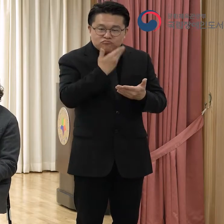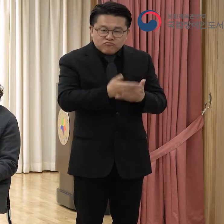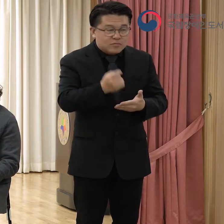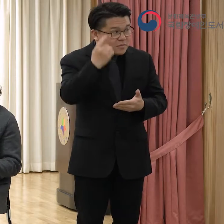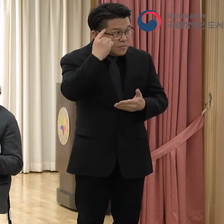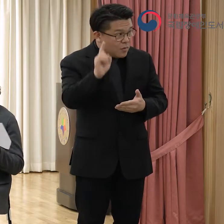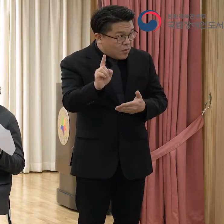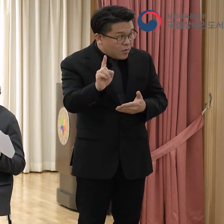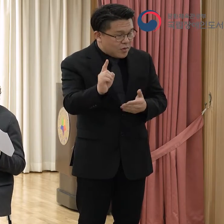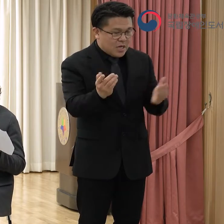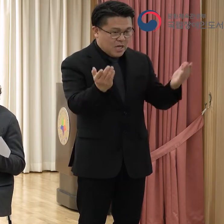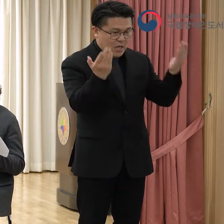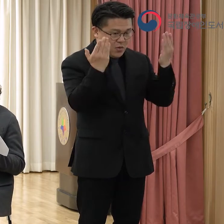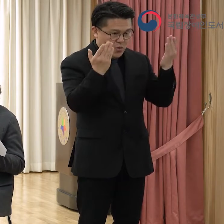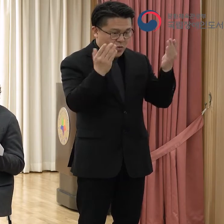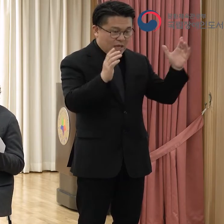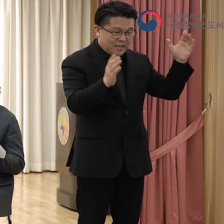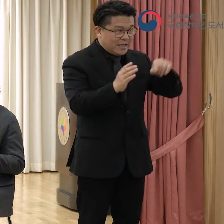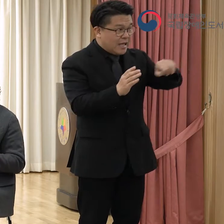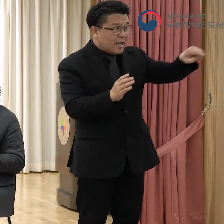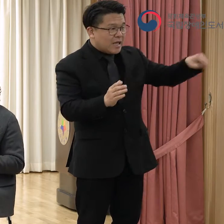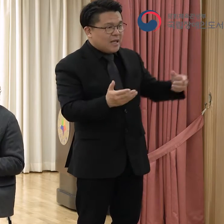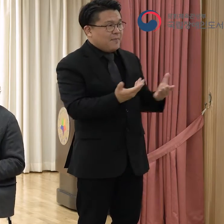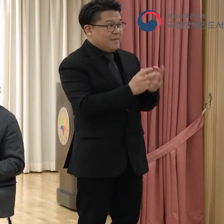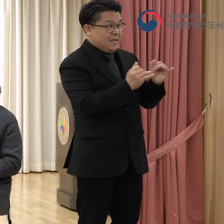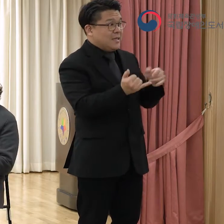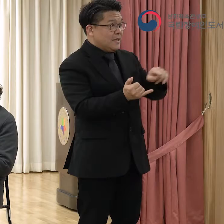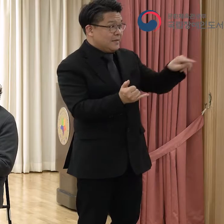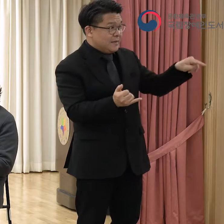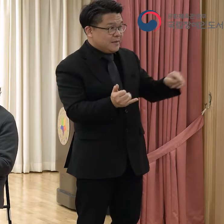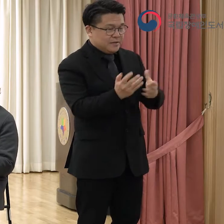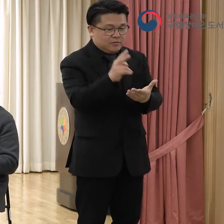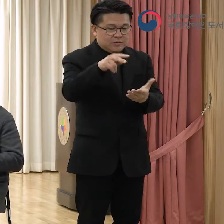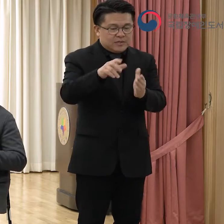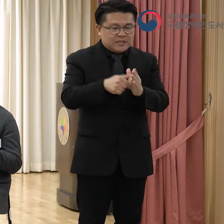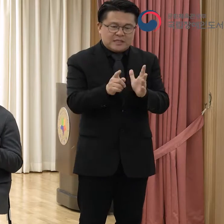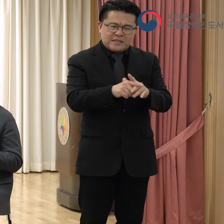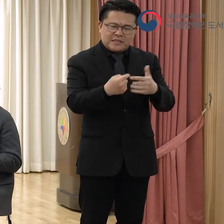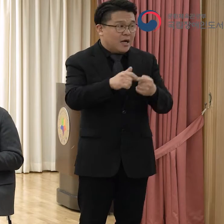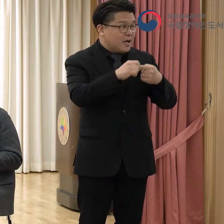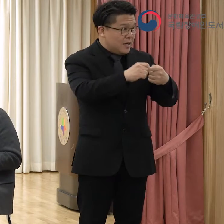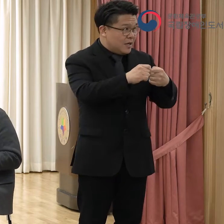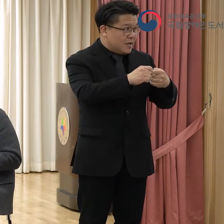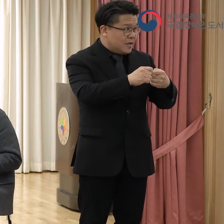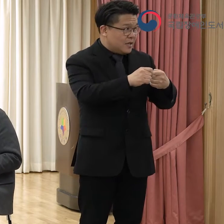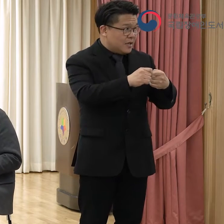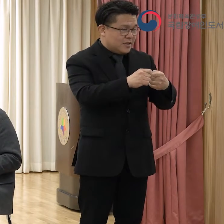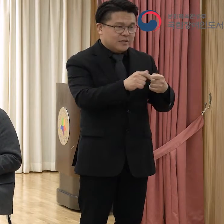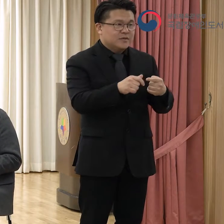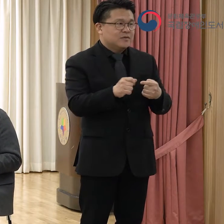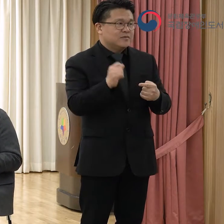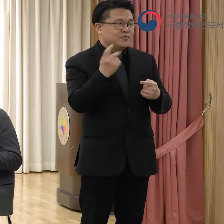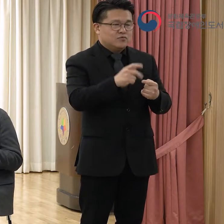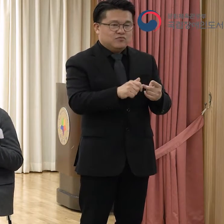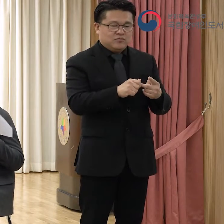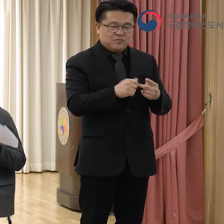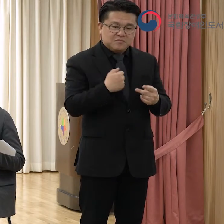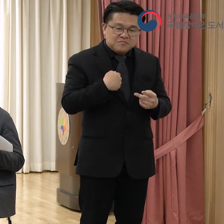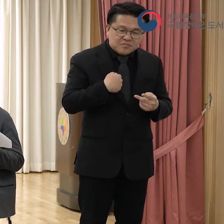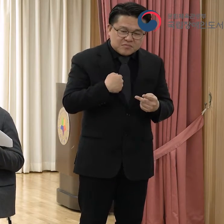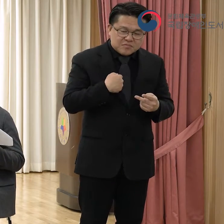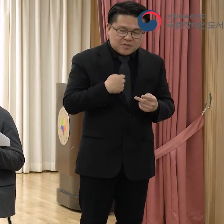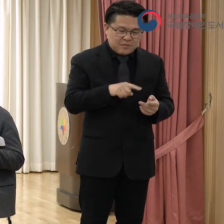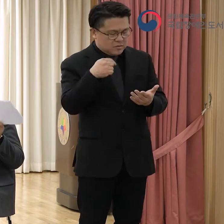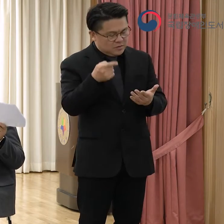거는 학교의 학생들, 발달장애 학생들이 이 책을 읽었을 때 이해를 할 수 있느냐를 이제 중점으로 보고 있고요. 일단 제가 먼저